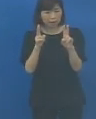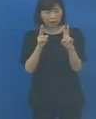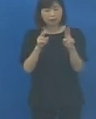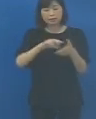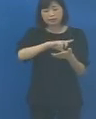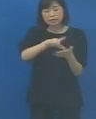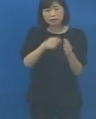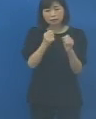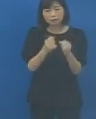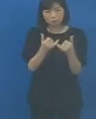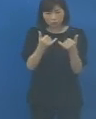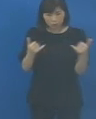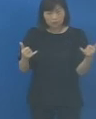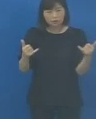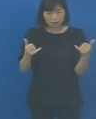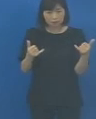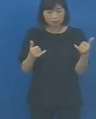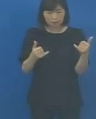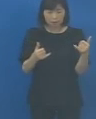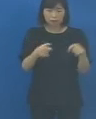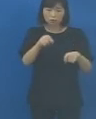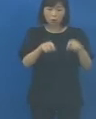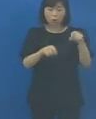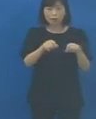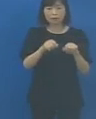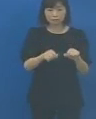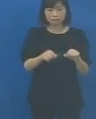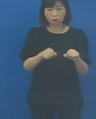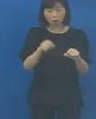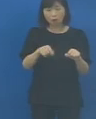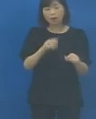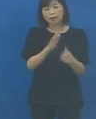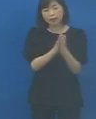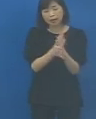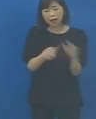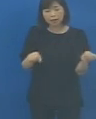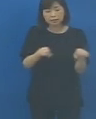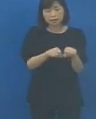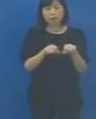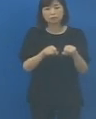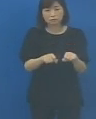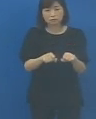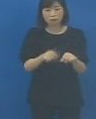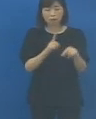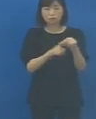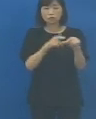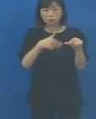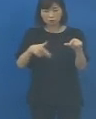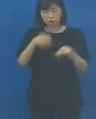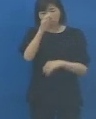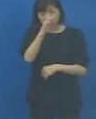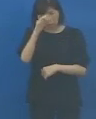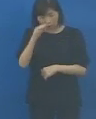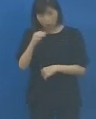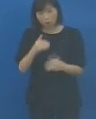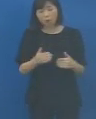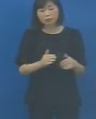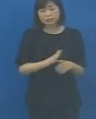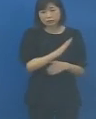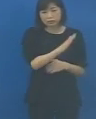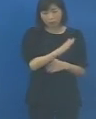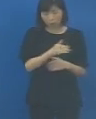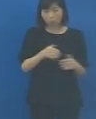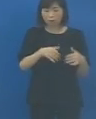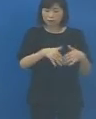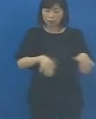で充足しようと、これを県の方で斡旋しようと、今例えば中部の観光振興機構については、余